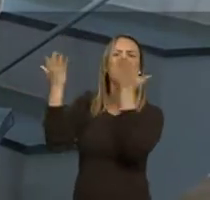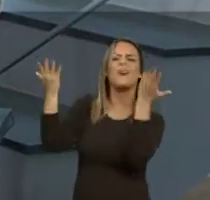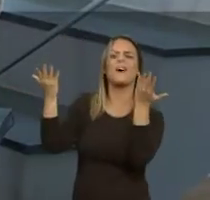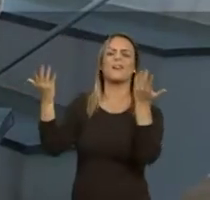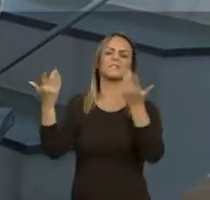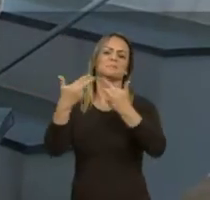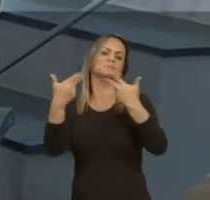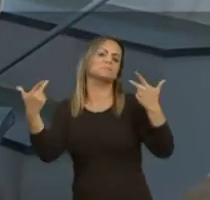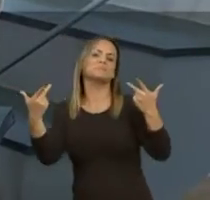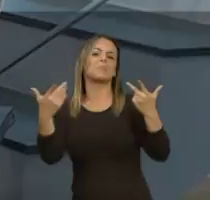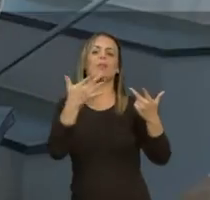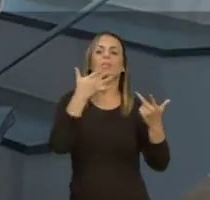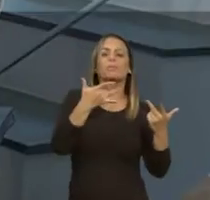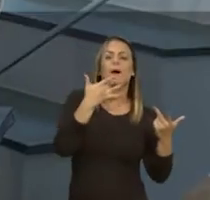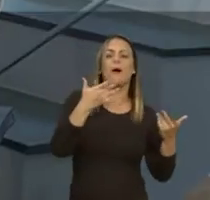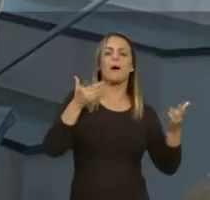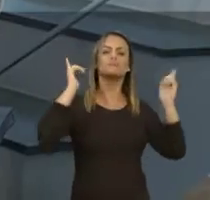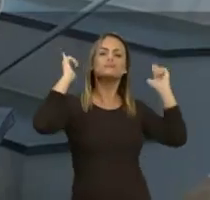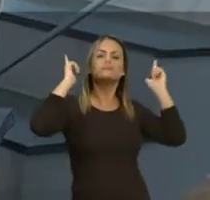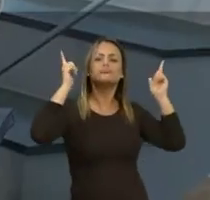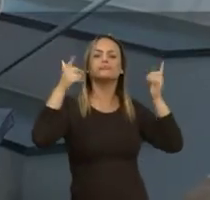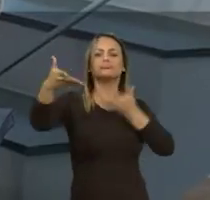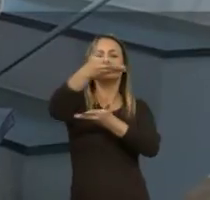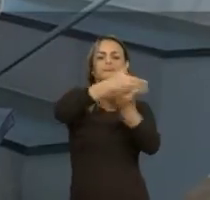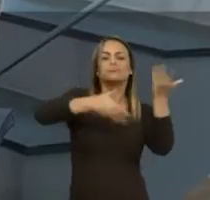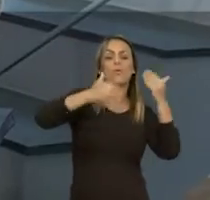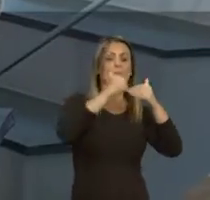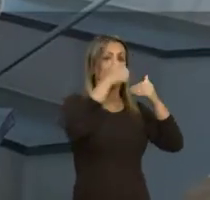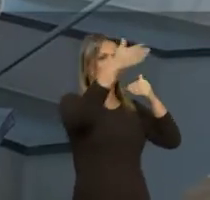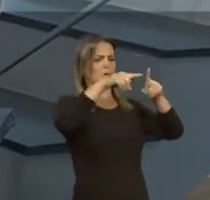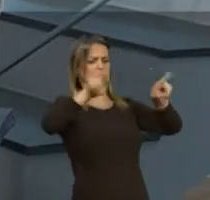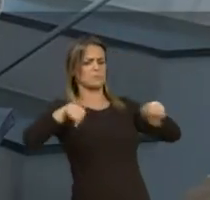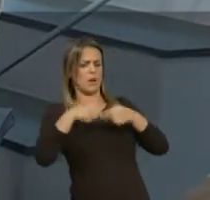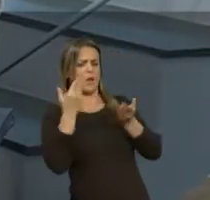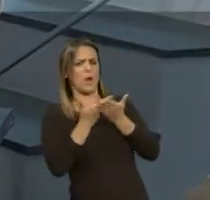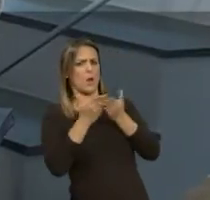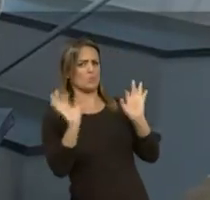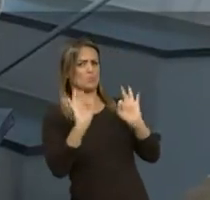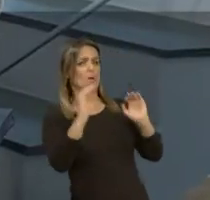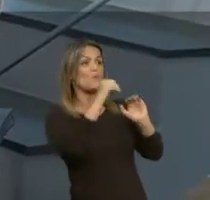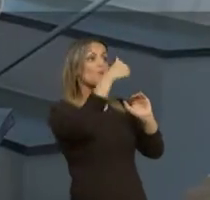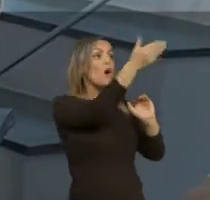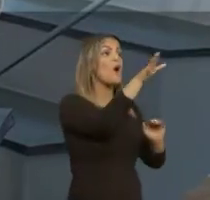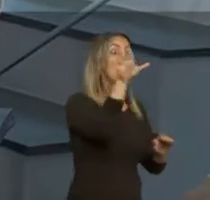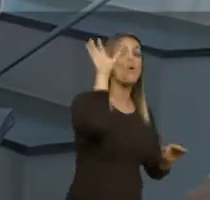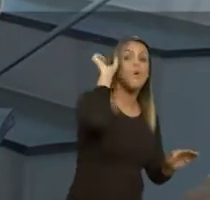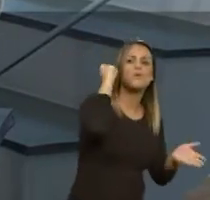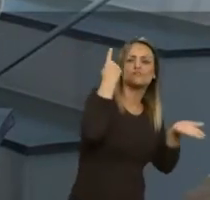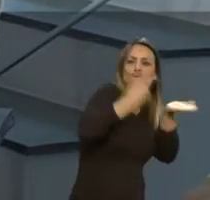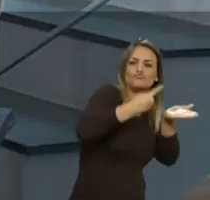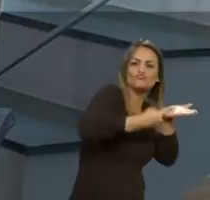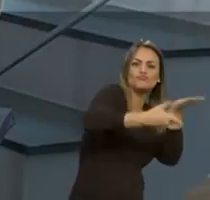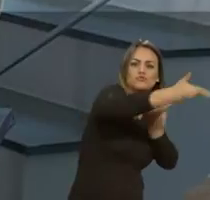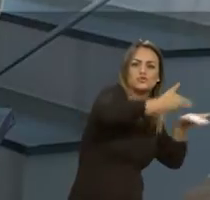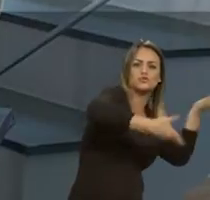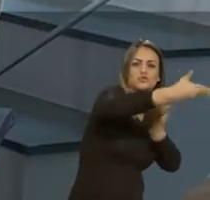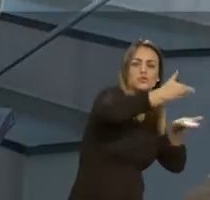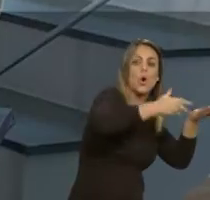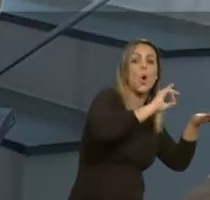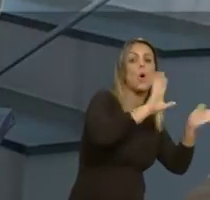no final do dia, tu tem vivido alguma experiência dessas com ouvinte ou meramente com pessoas surdas da